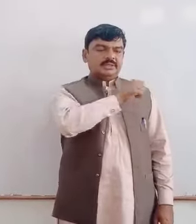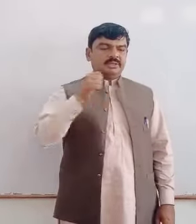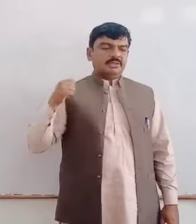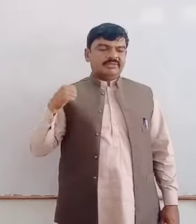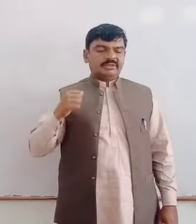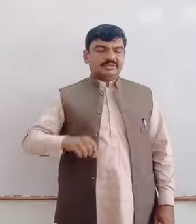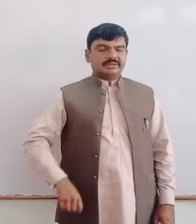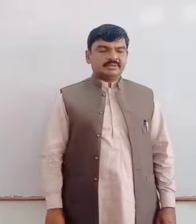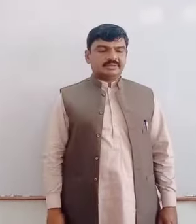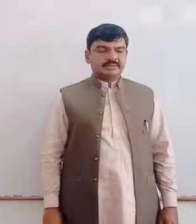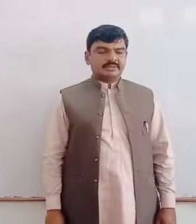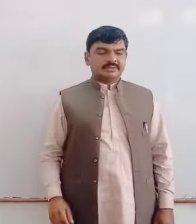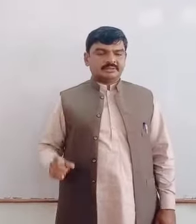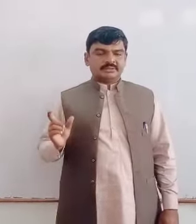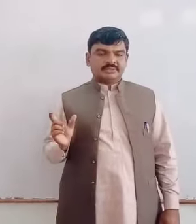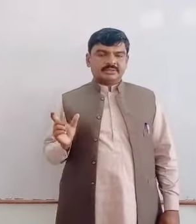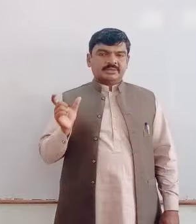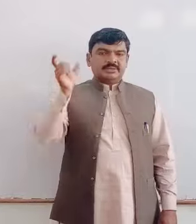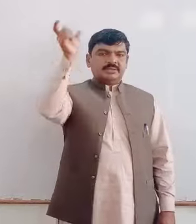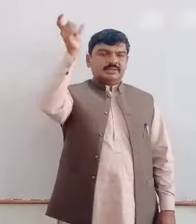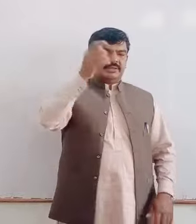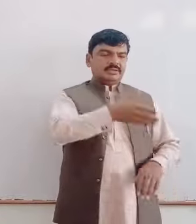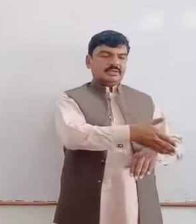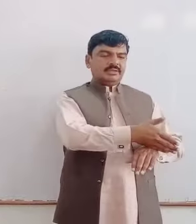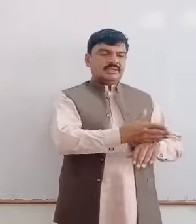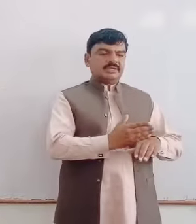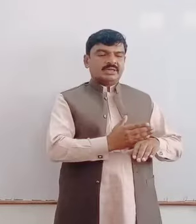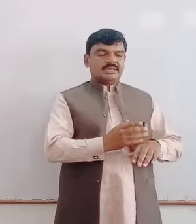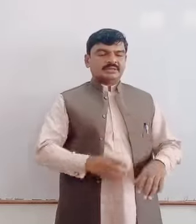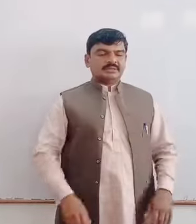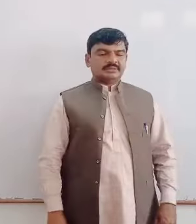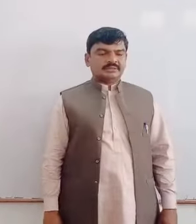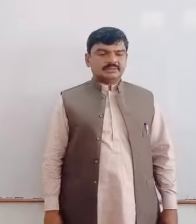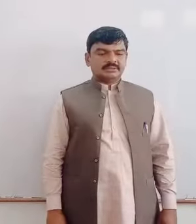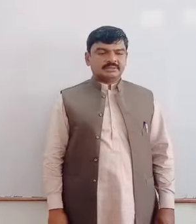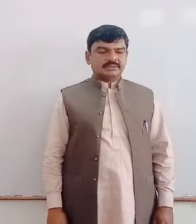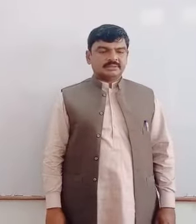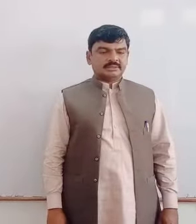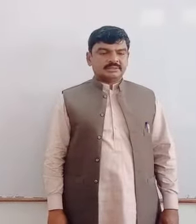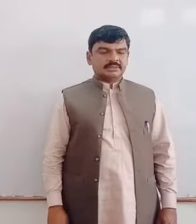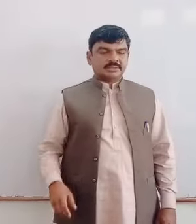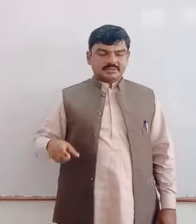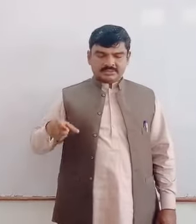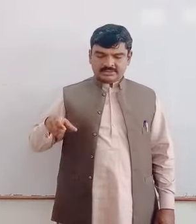ईद उल फितर, ईद उल अज़हा, ईद उल अज़हा, गज़वा,